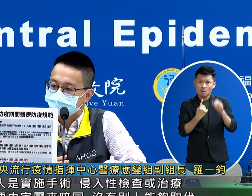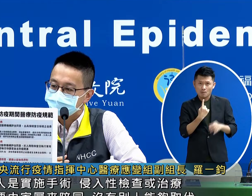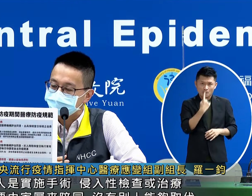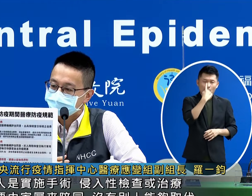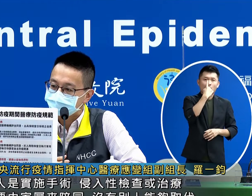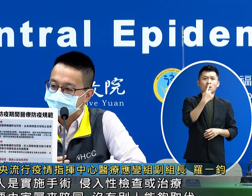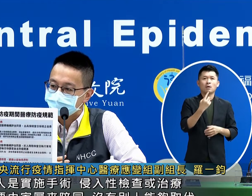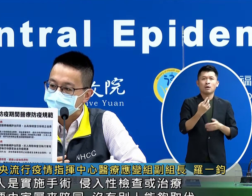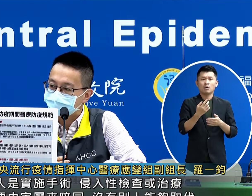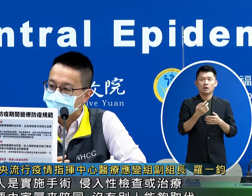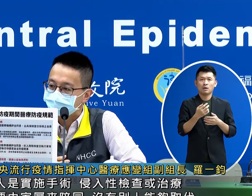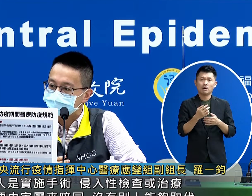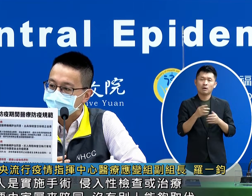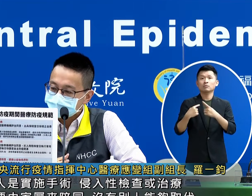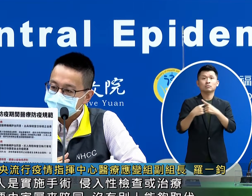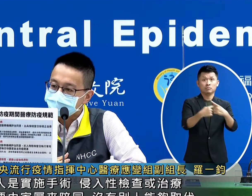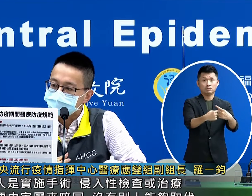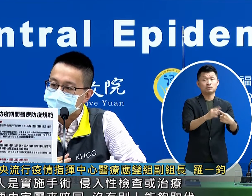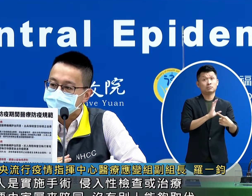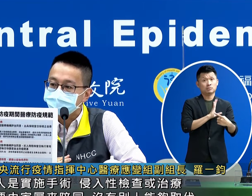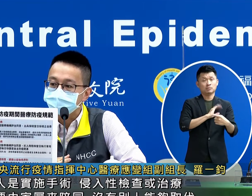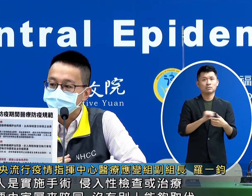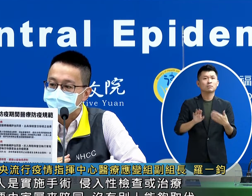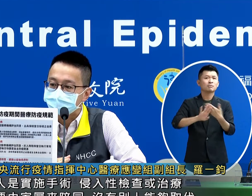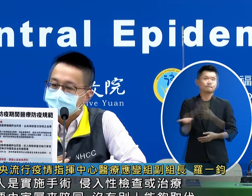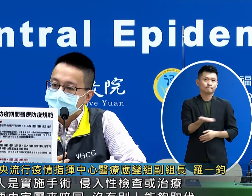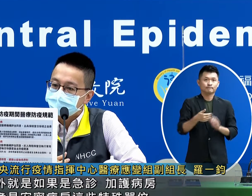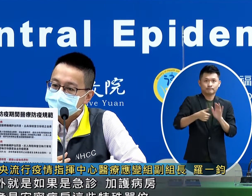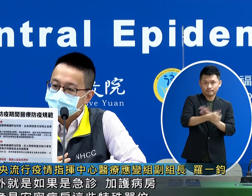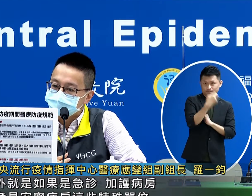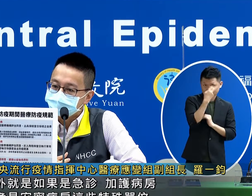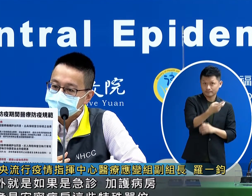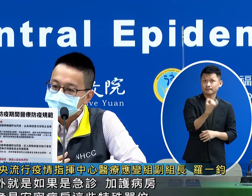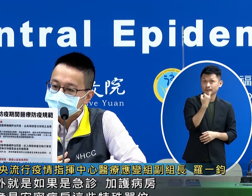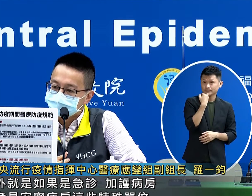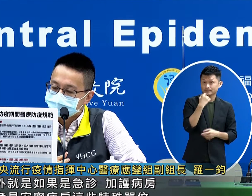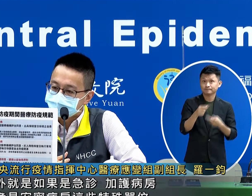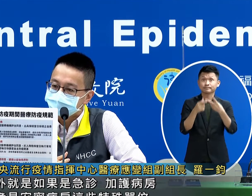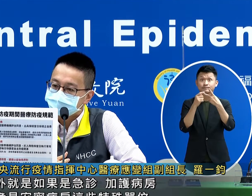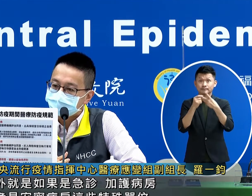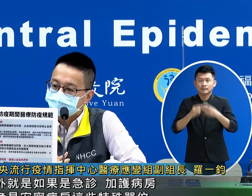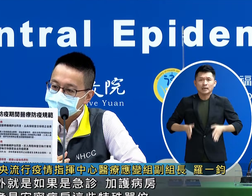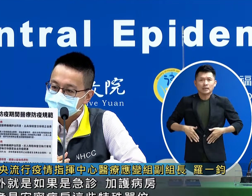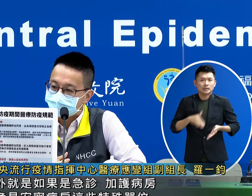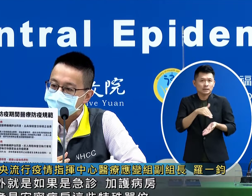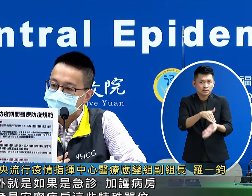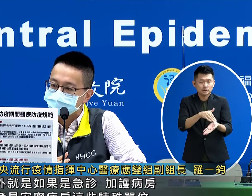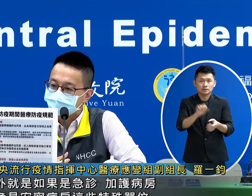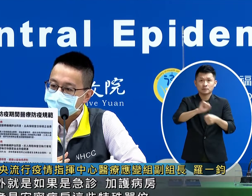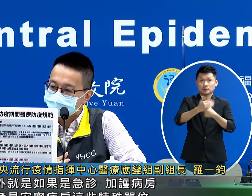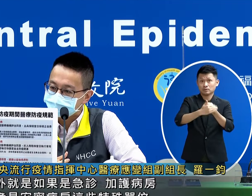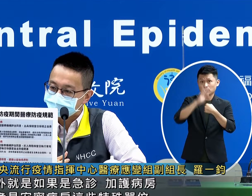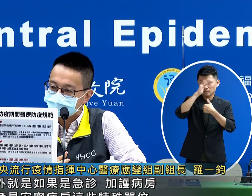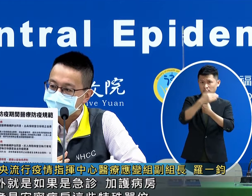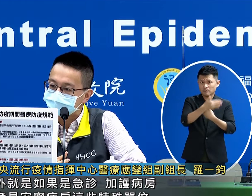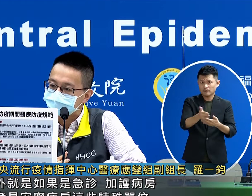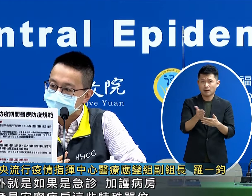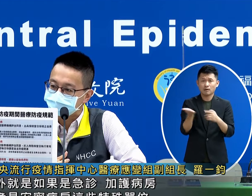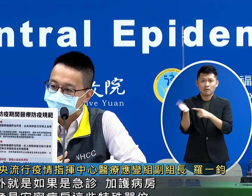要由家属来陪同，没有别人能够取代。那另外就是，如果是急诊、加护病房或者是安宁病房这些特殊单